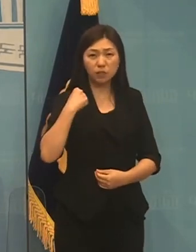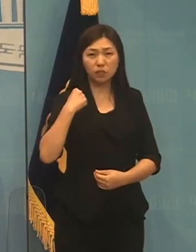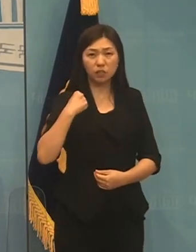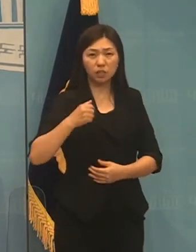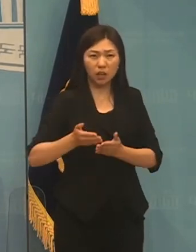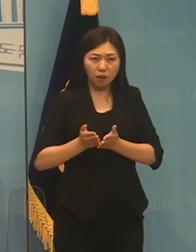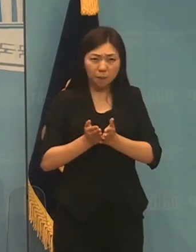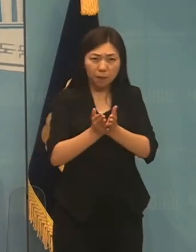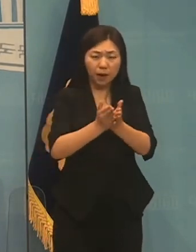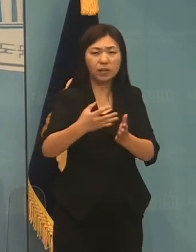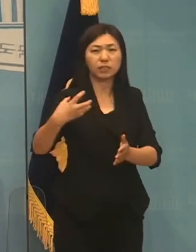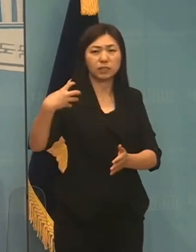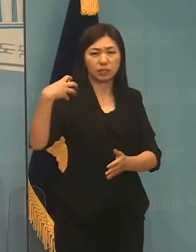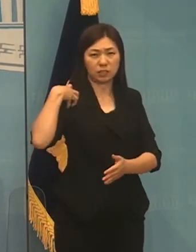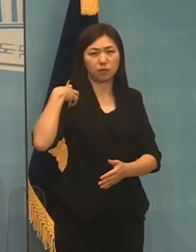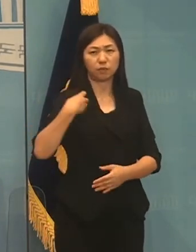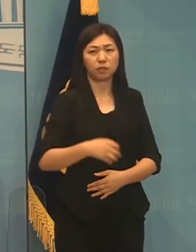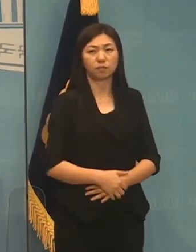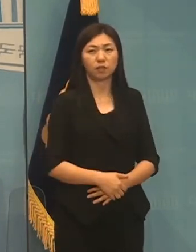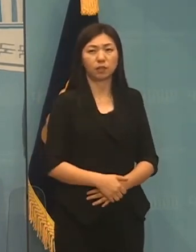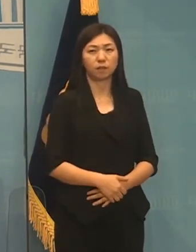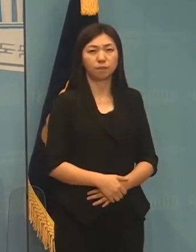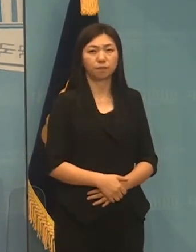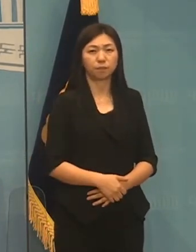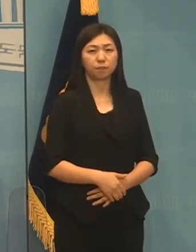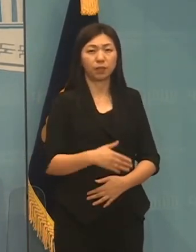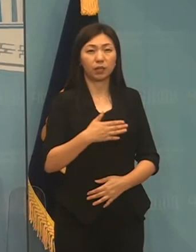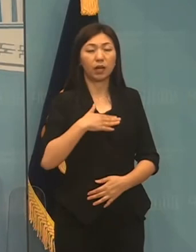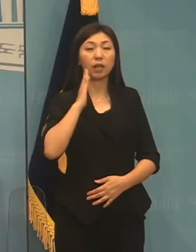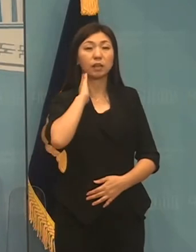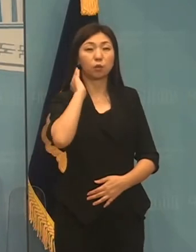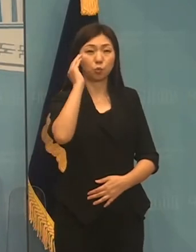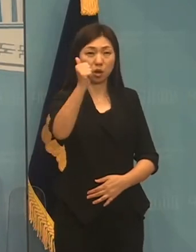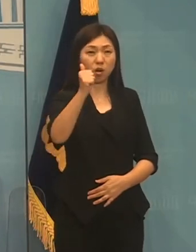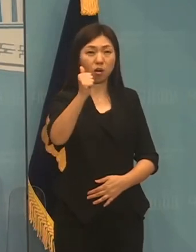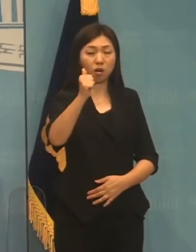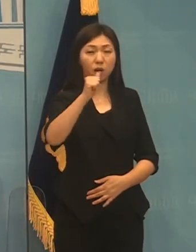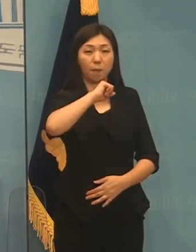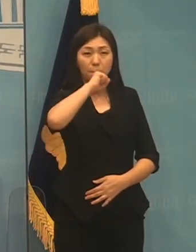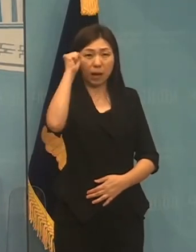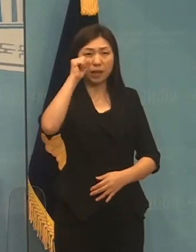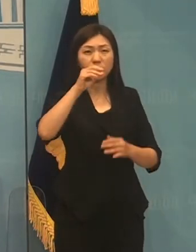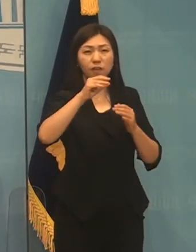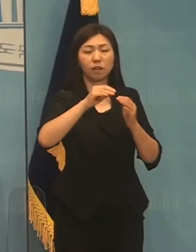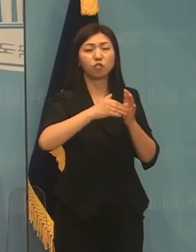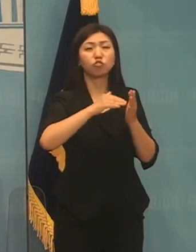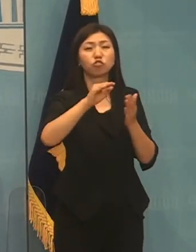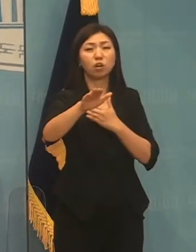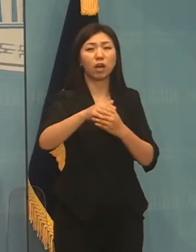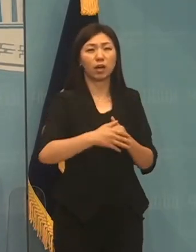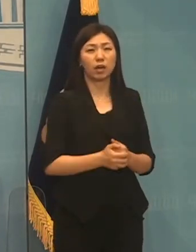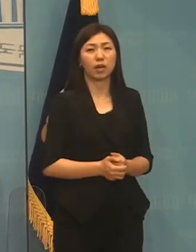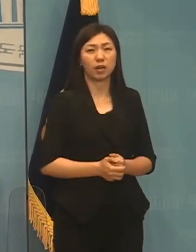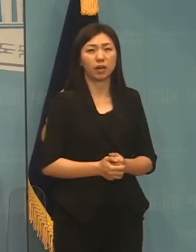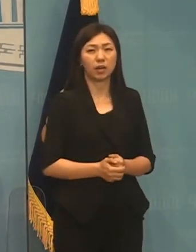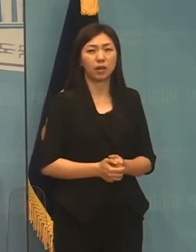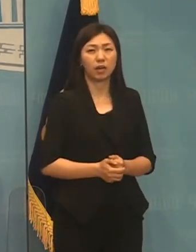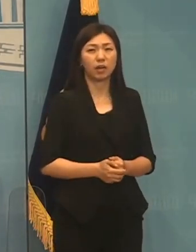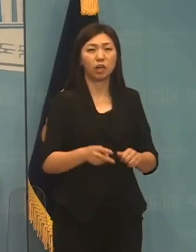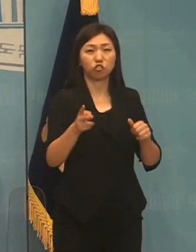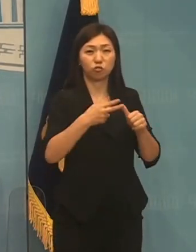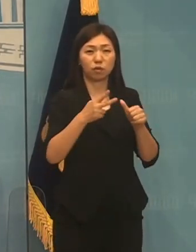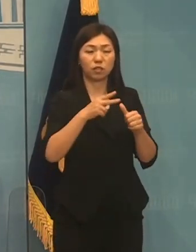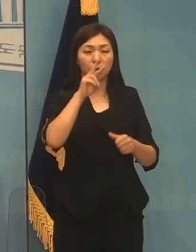항진을 책임지고자 합니다. 제가 대통령이 되면 제2의 박정희 대통령이